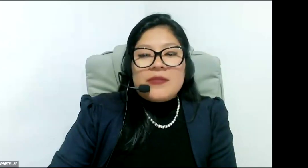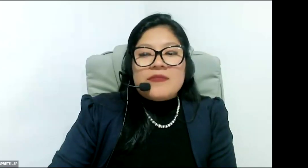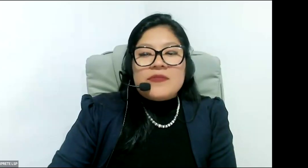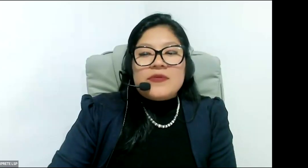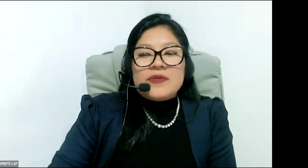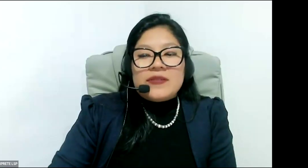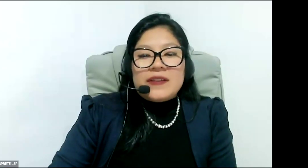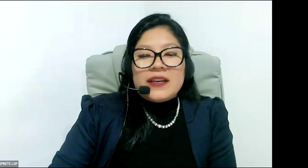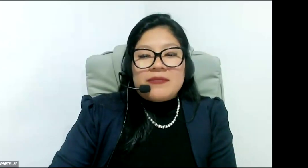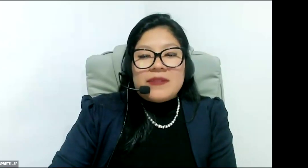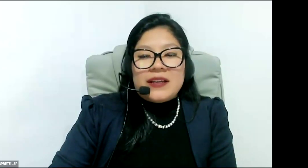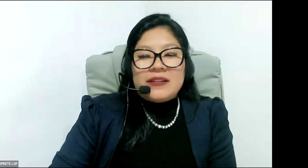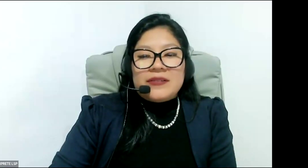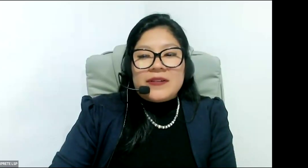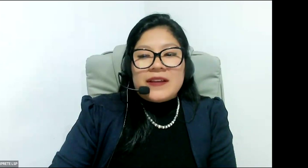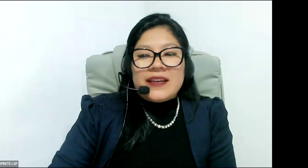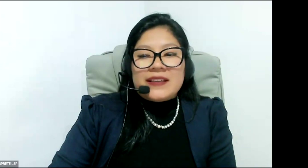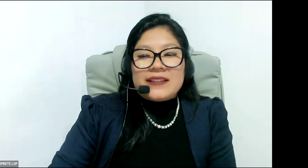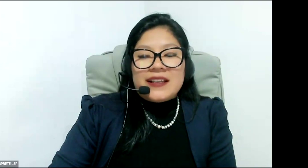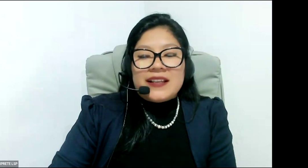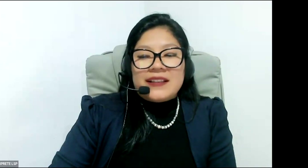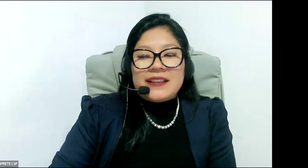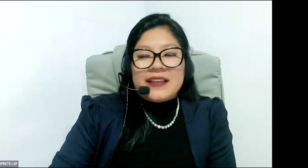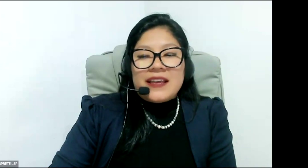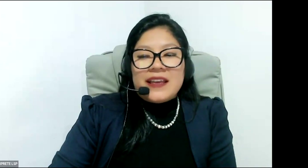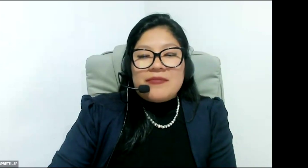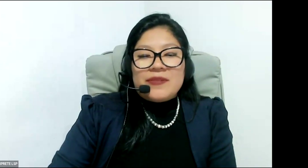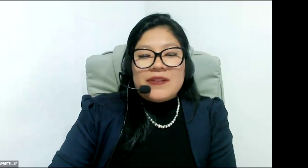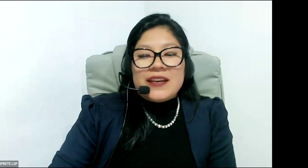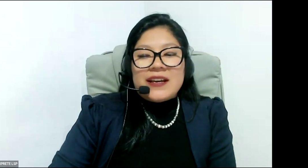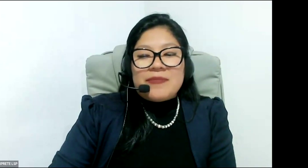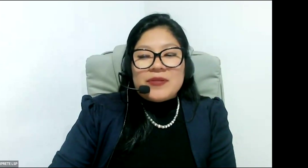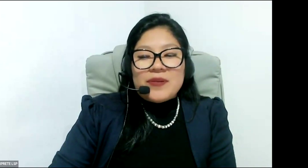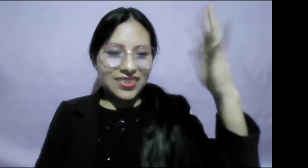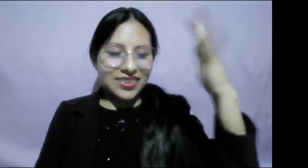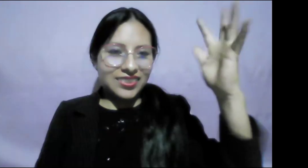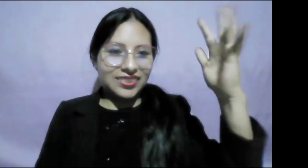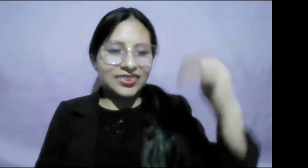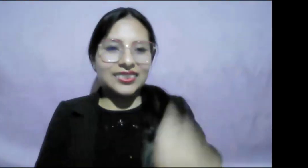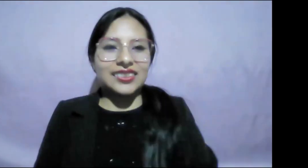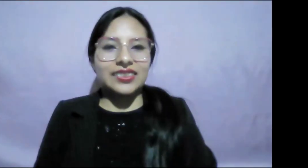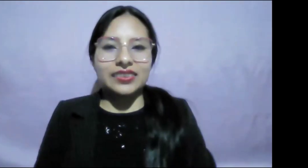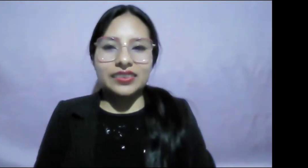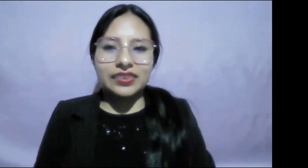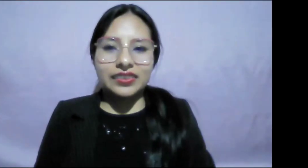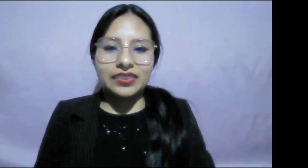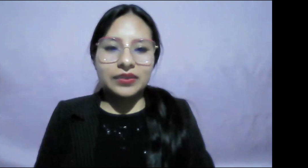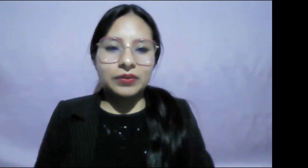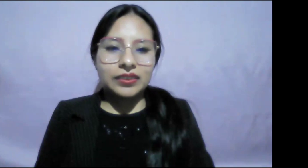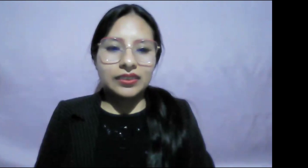aj Muy bien Mario Excelente muy bien aplausos para